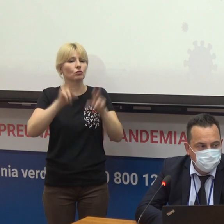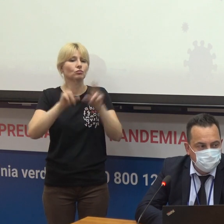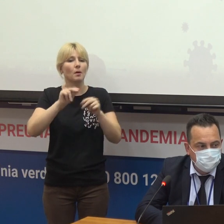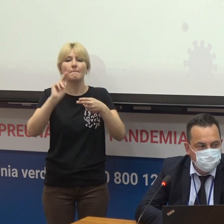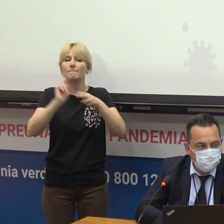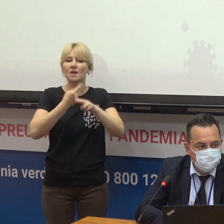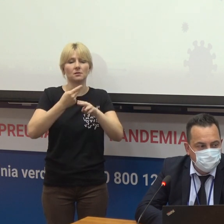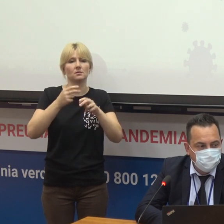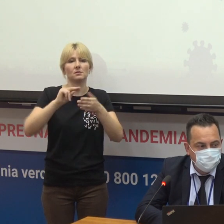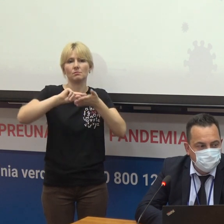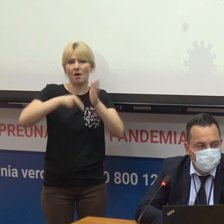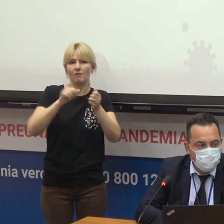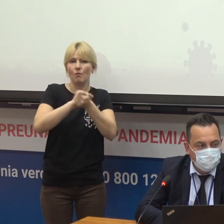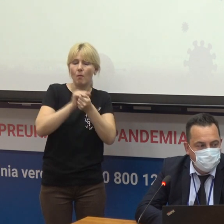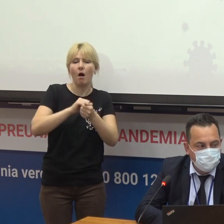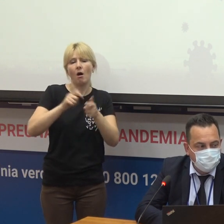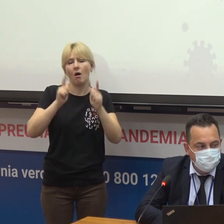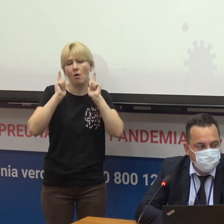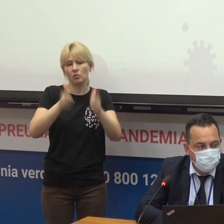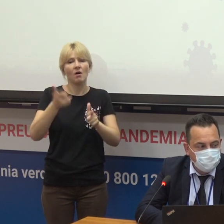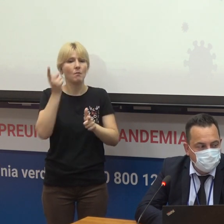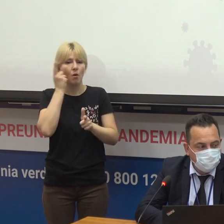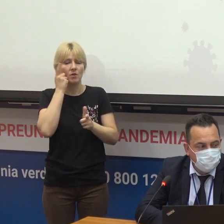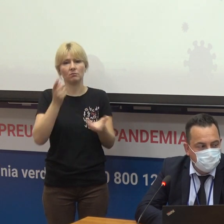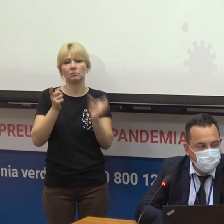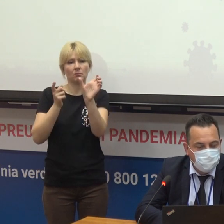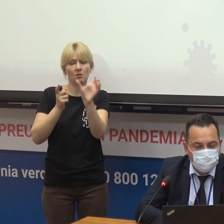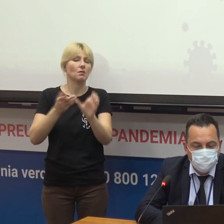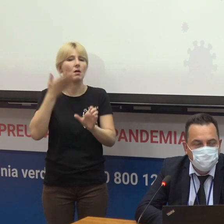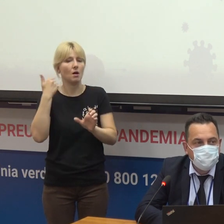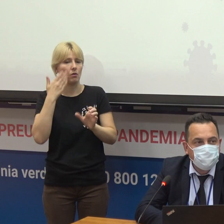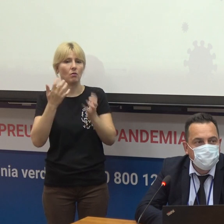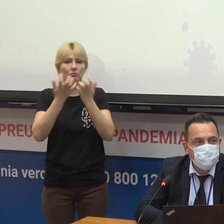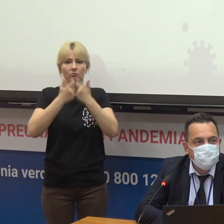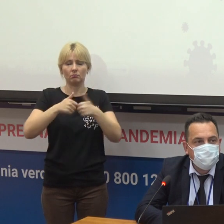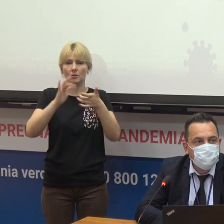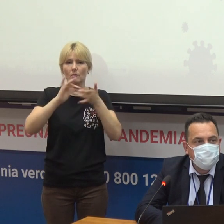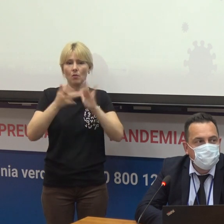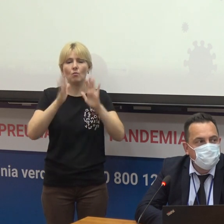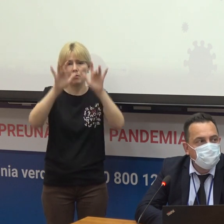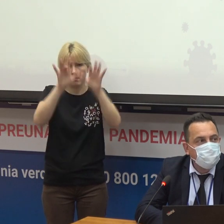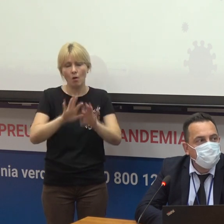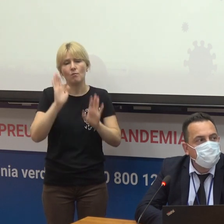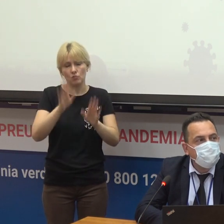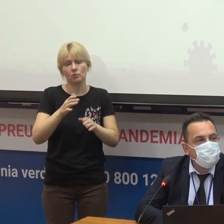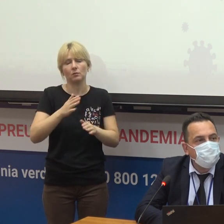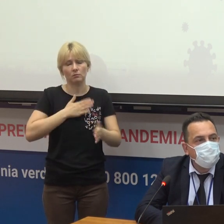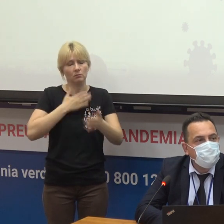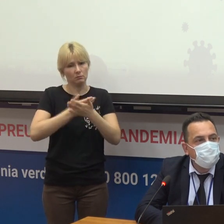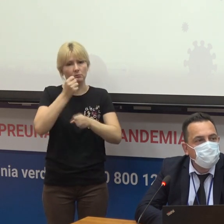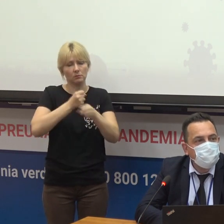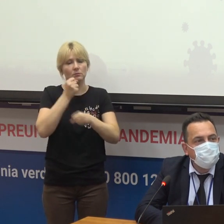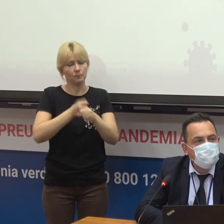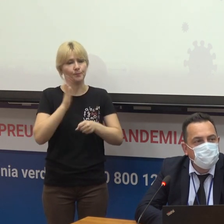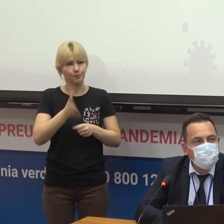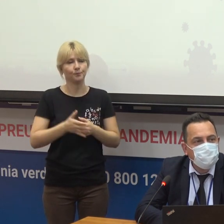să acestea să avem o colaborare și o integrare bună. Mai sunt întrebări? Și dacă doar ați putea să ne